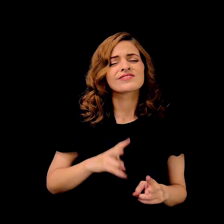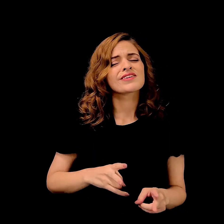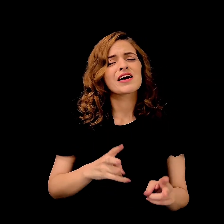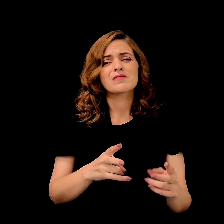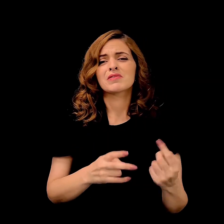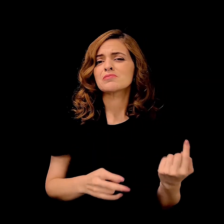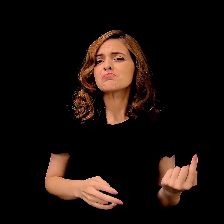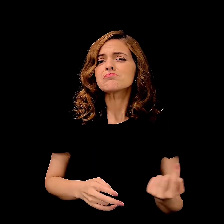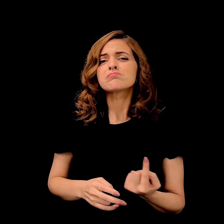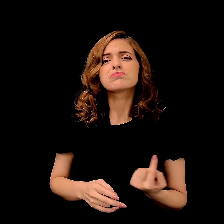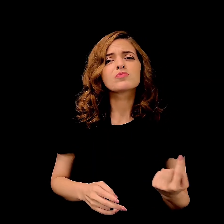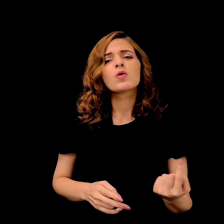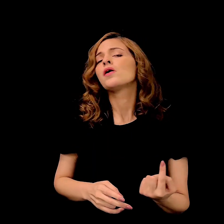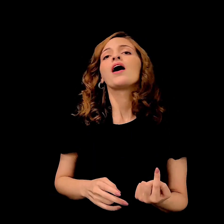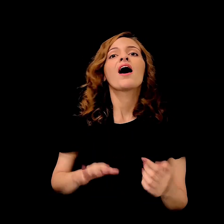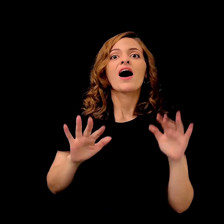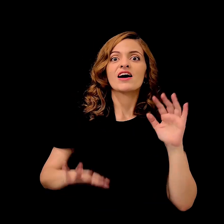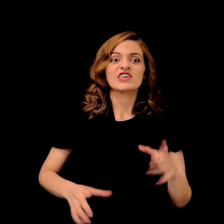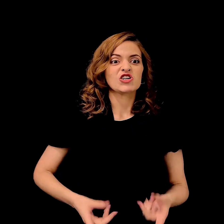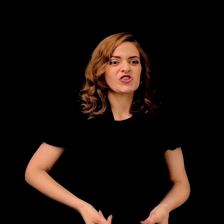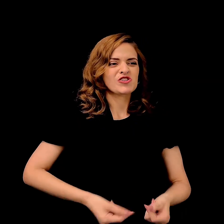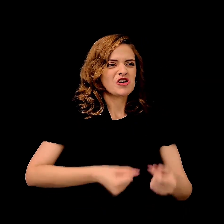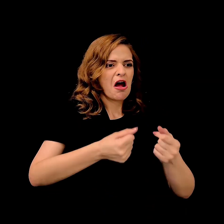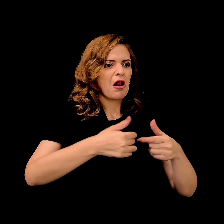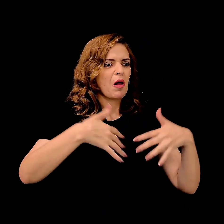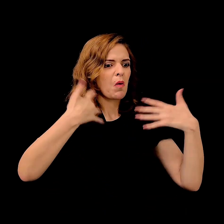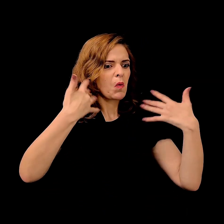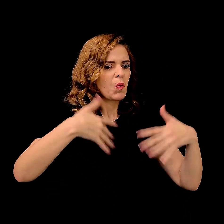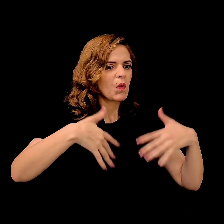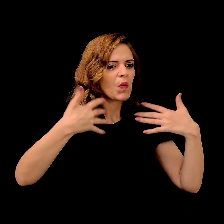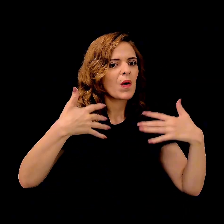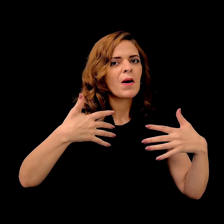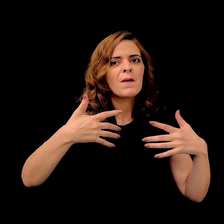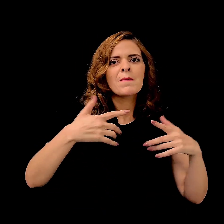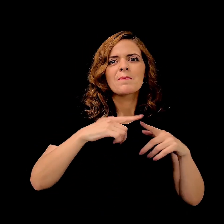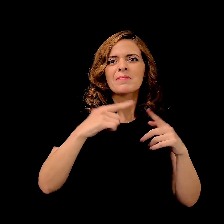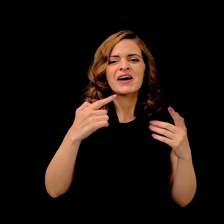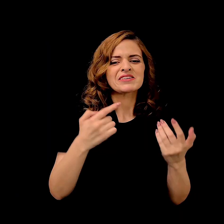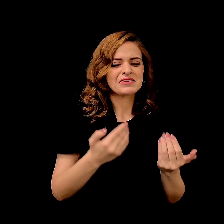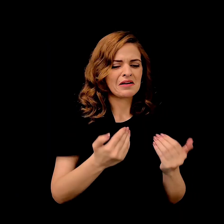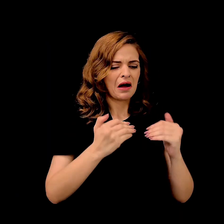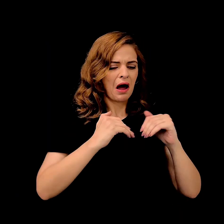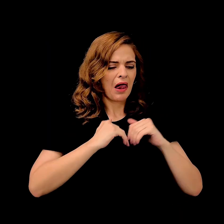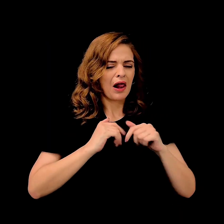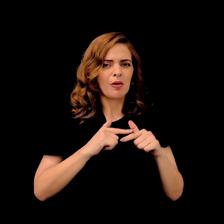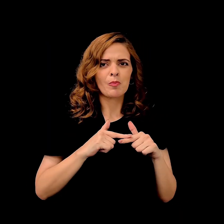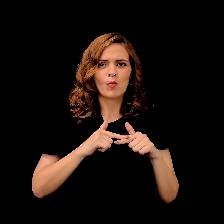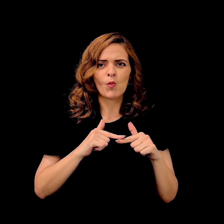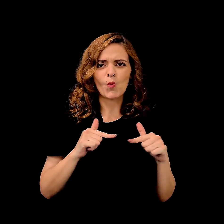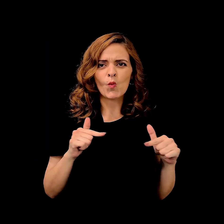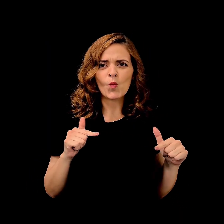o dinheiro do mundo, mas ela sempre Nada será, satisfaz, né? sempre será vazia, sempre será pobre